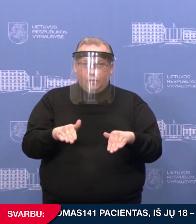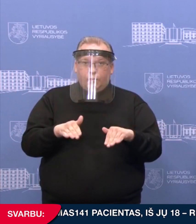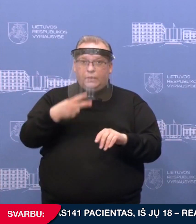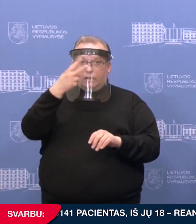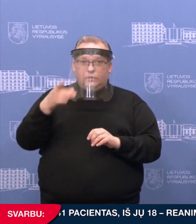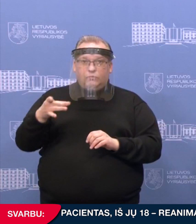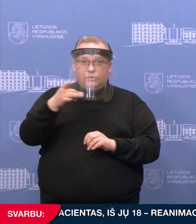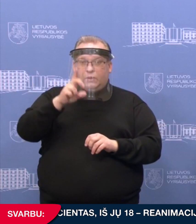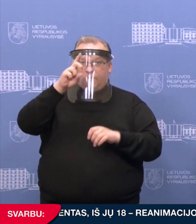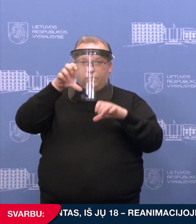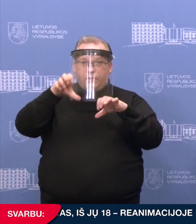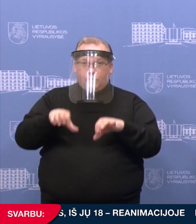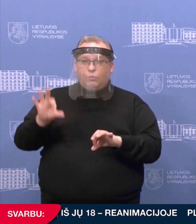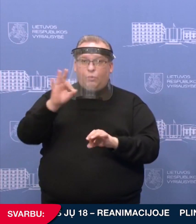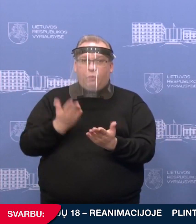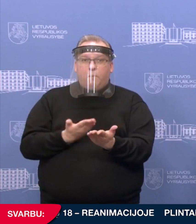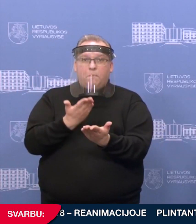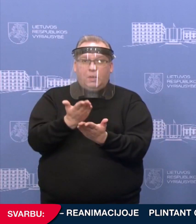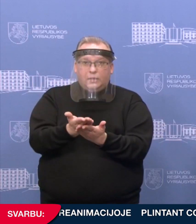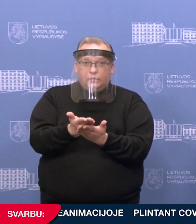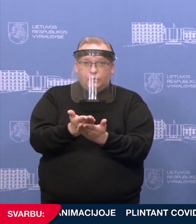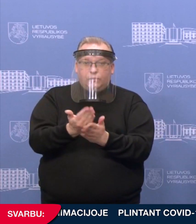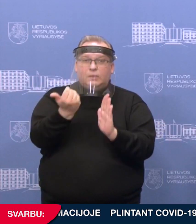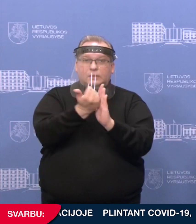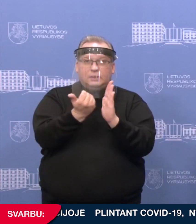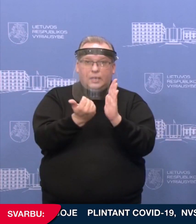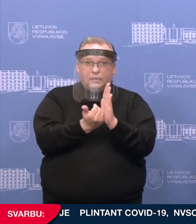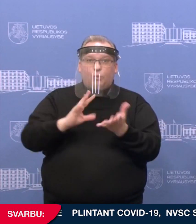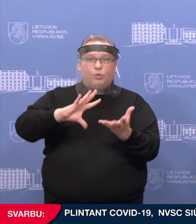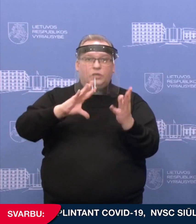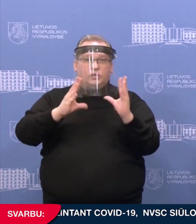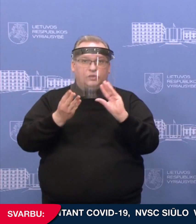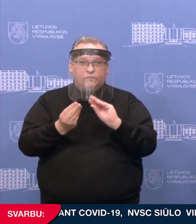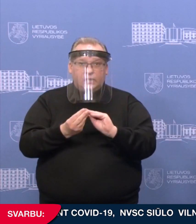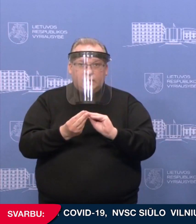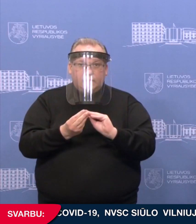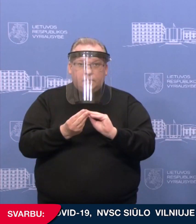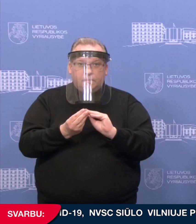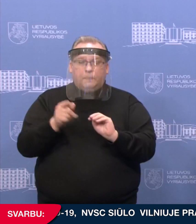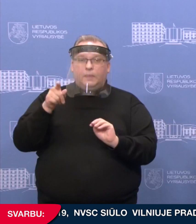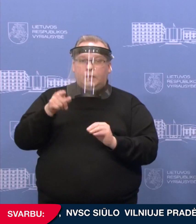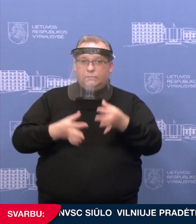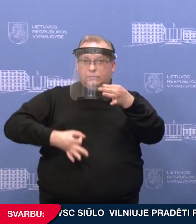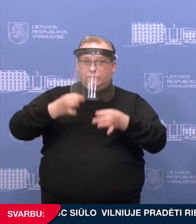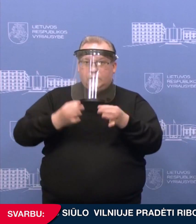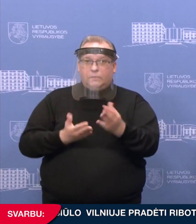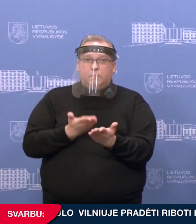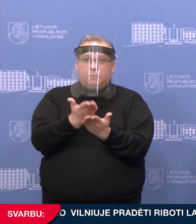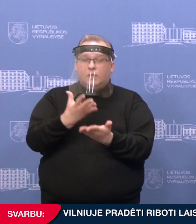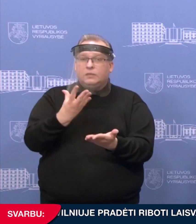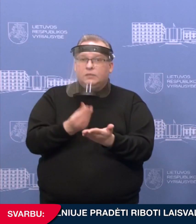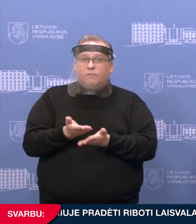į Lietuvos Respublikos vyriausybę dėl pateikto įstatymo išvados. Vyriausybės varsys tą išvada ir pateiks